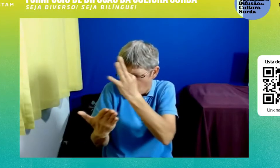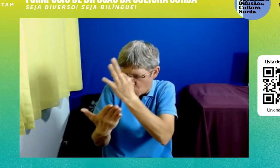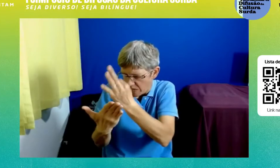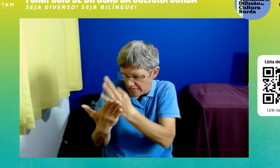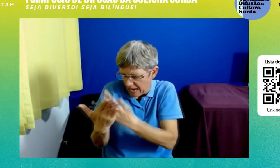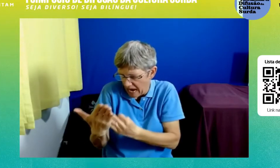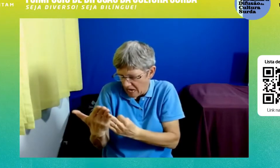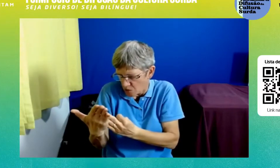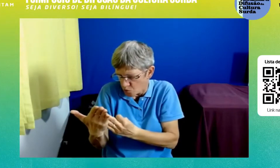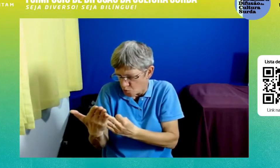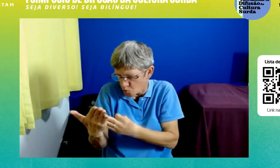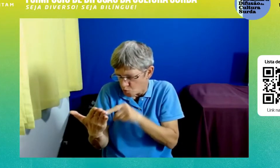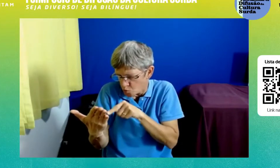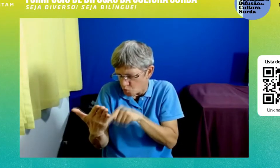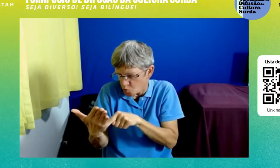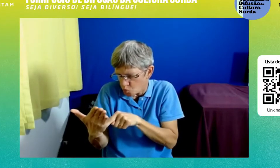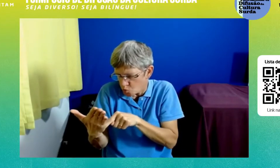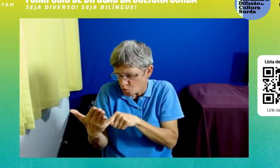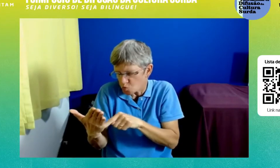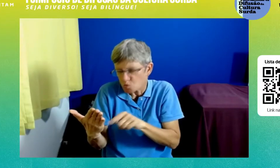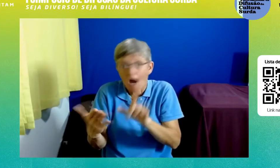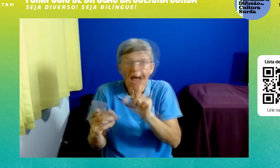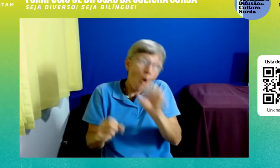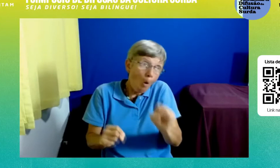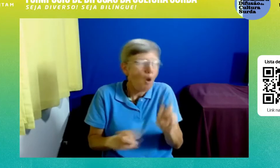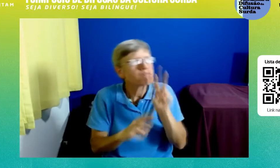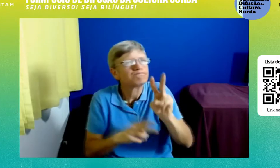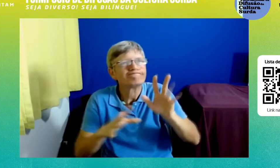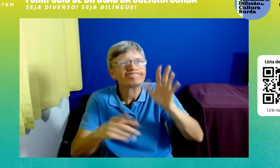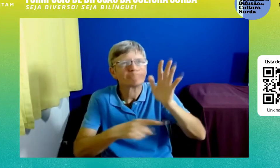pode estudar o texto